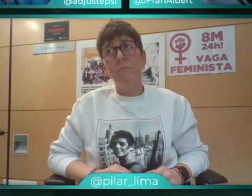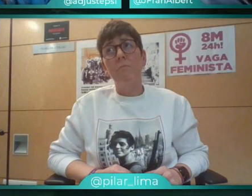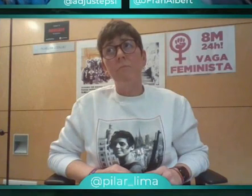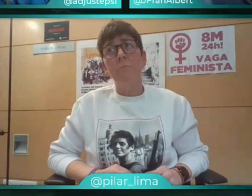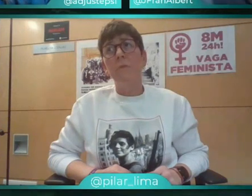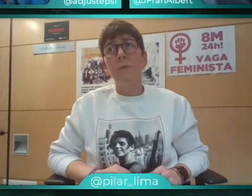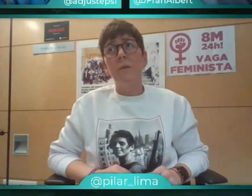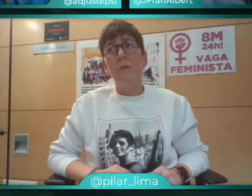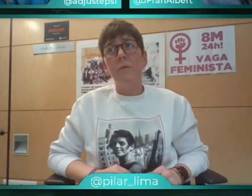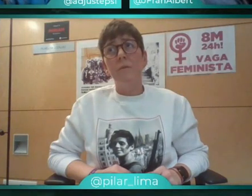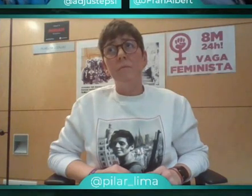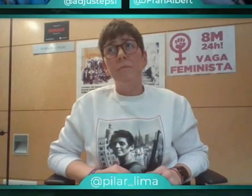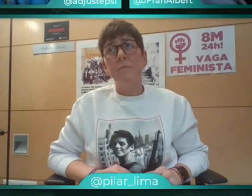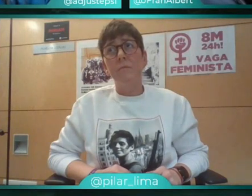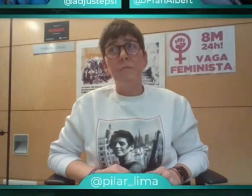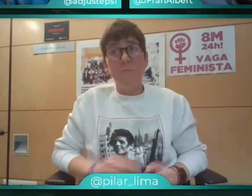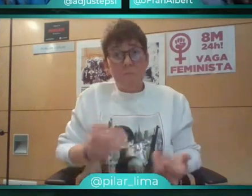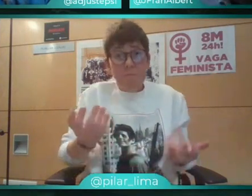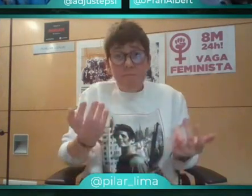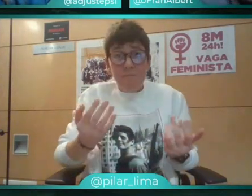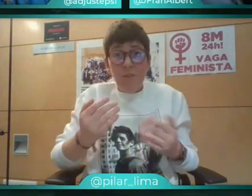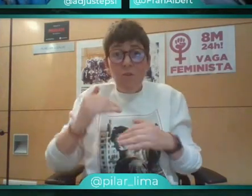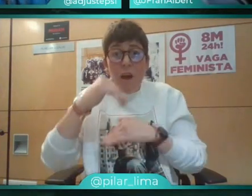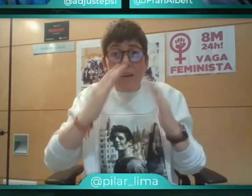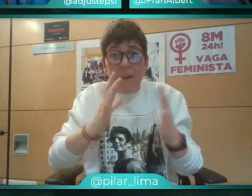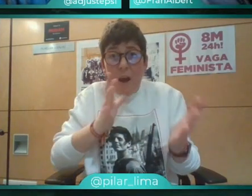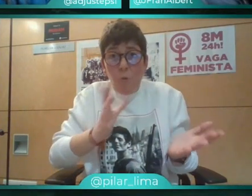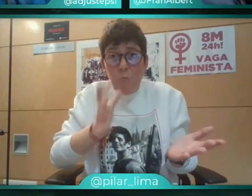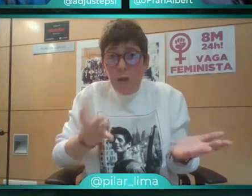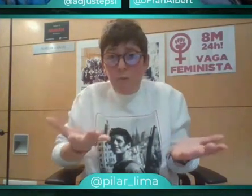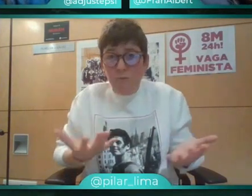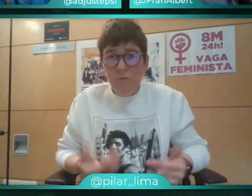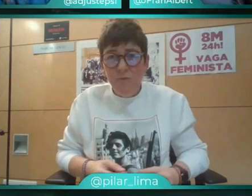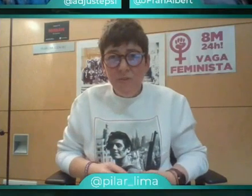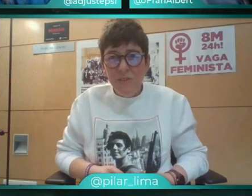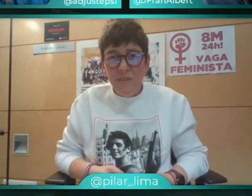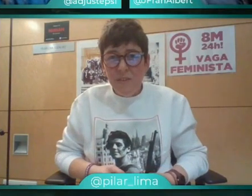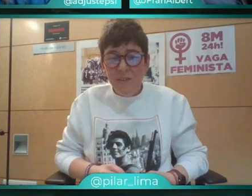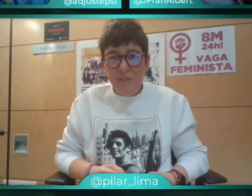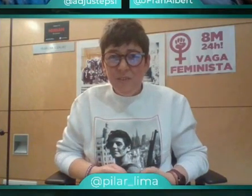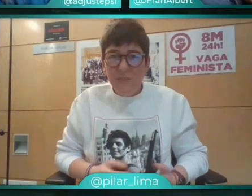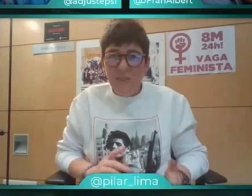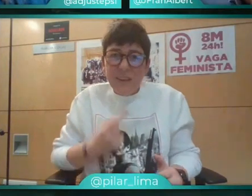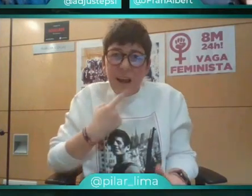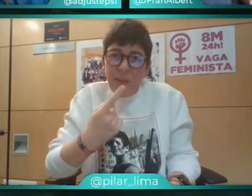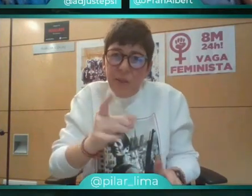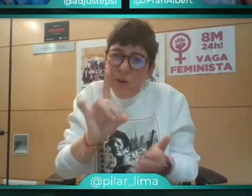con memes sobre ellas memes sobre su cuerpo meme sobre cómo son como argumentos